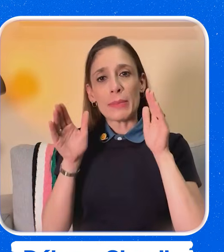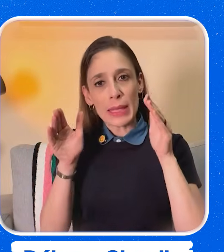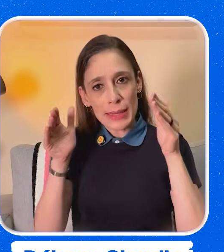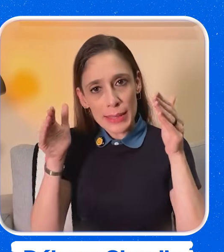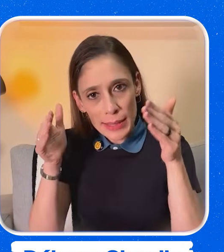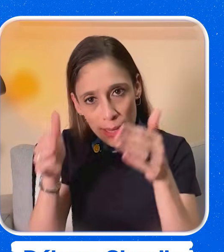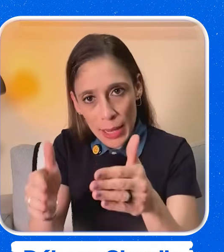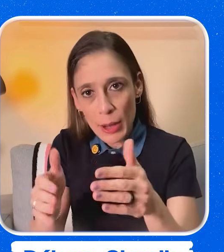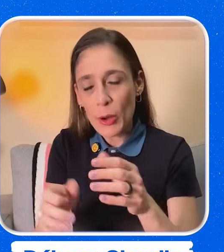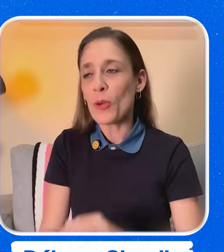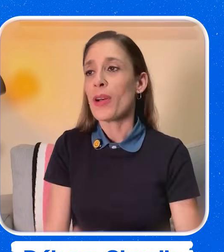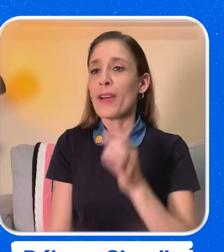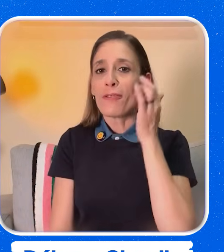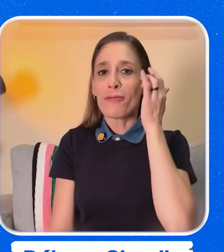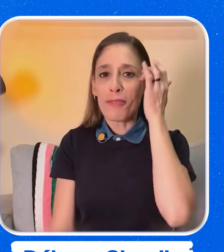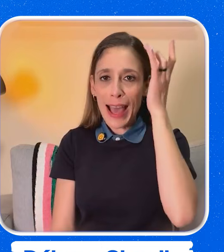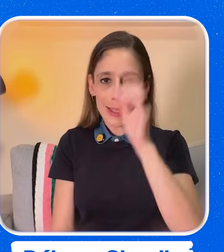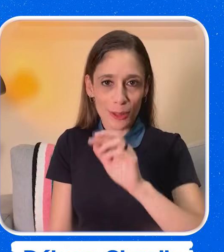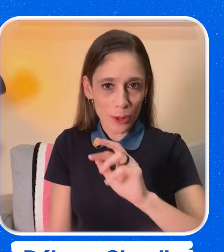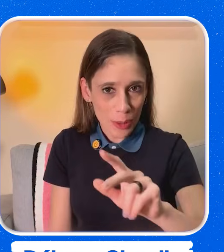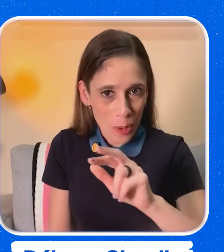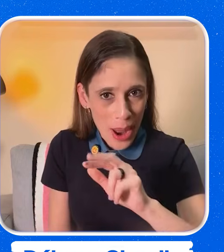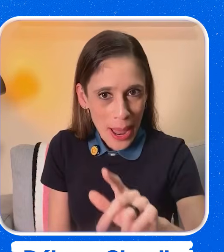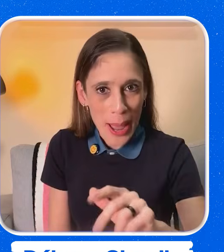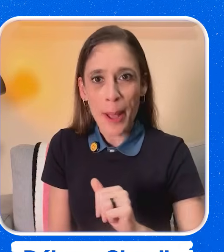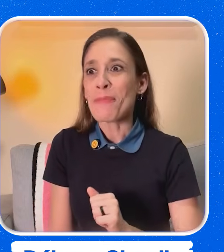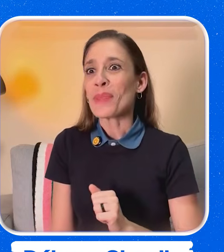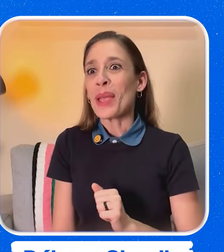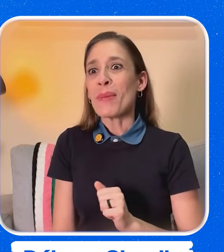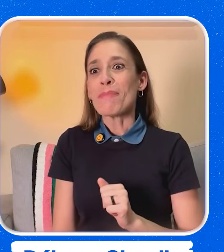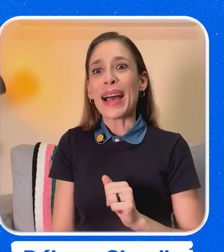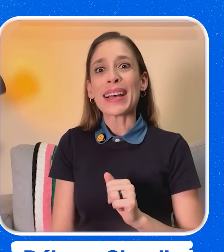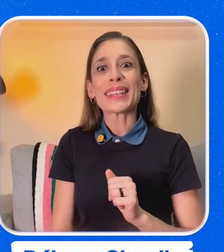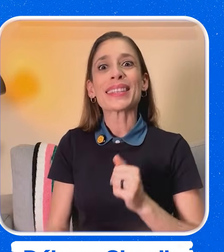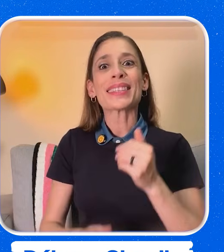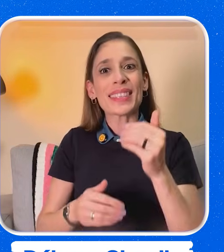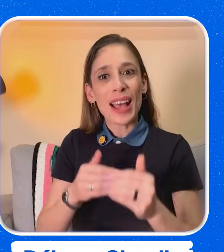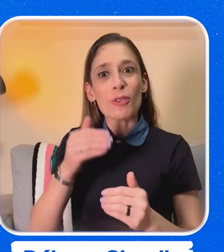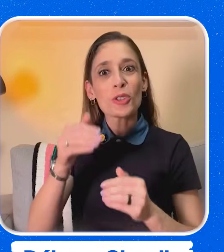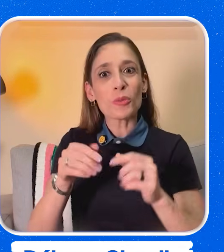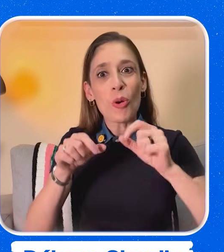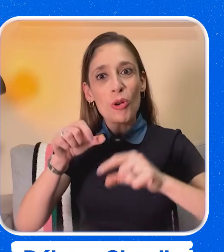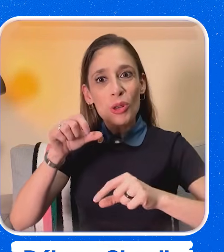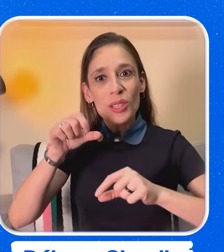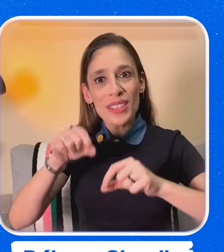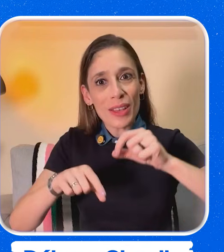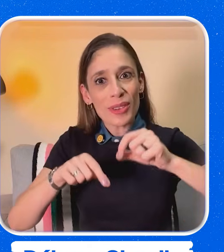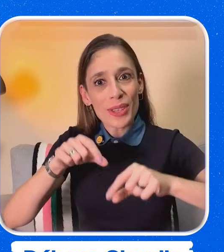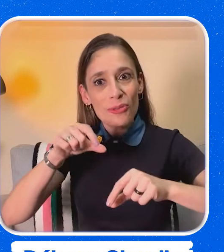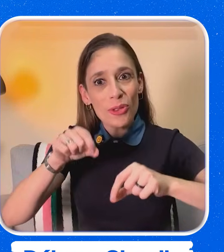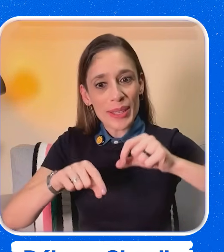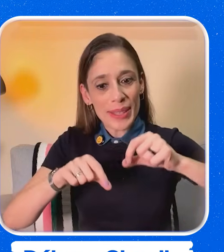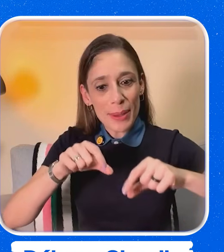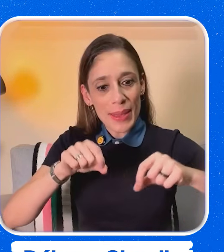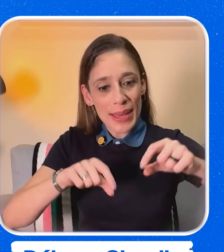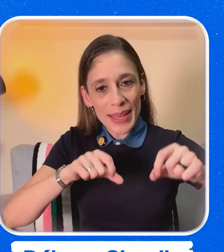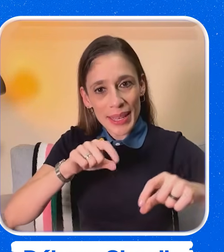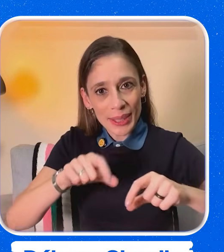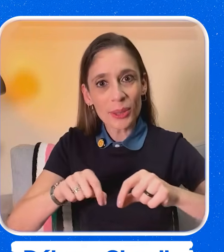pela determinação. Fácil não é, mas aos poucos, né, você